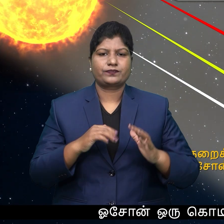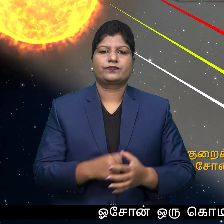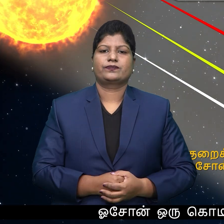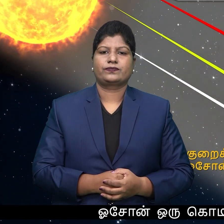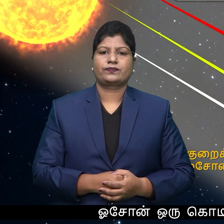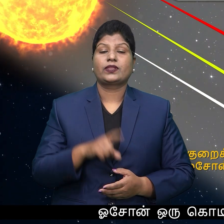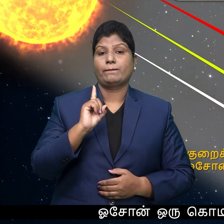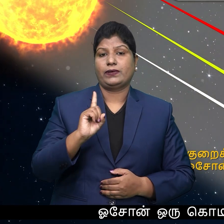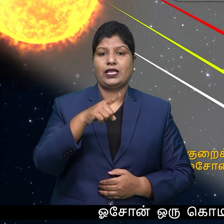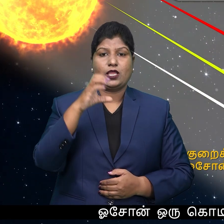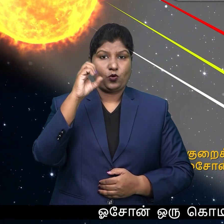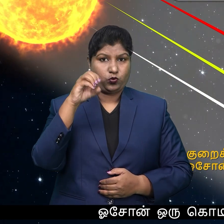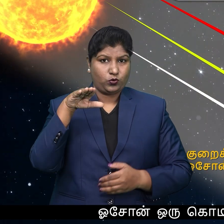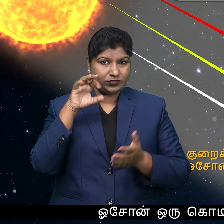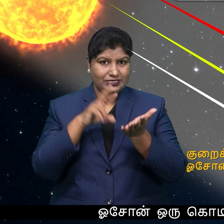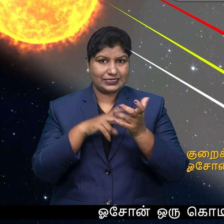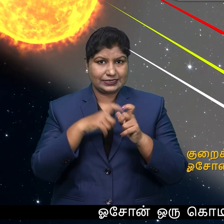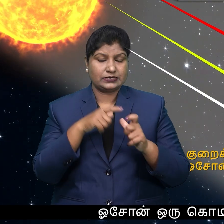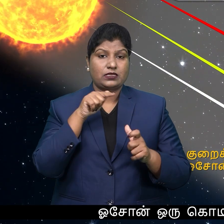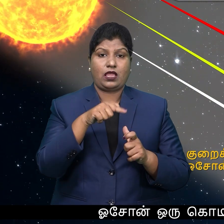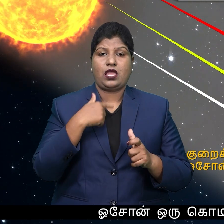ஓசோன் ஒரு கொடிய நச்சுப் பொருளாகும்.